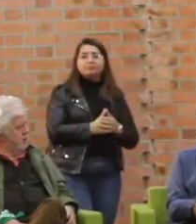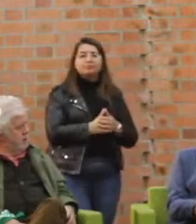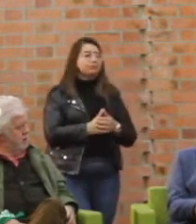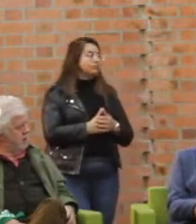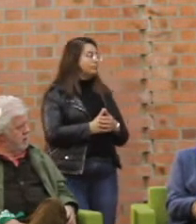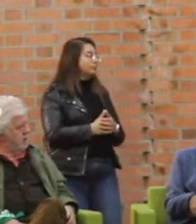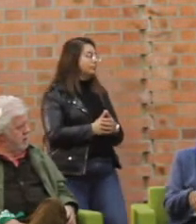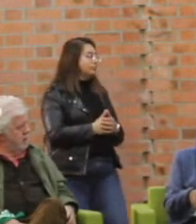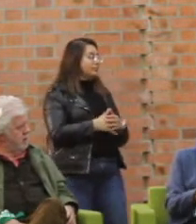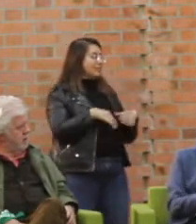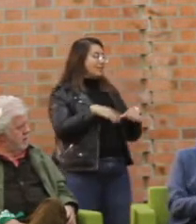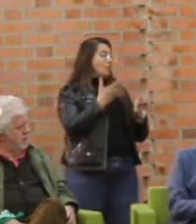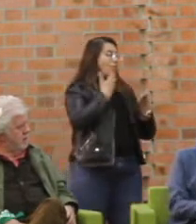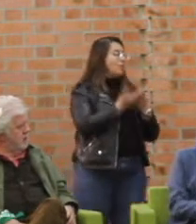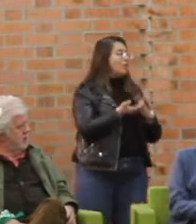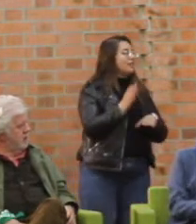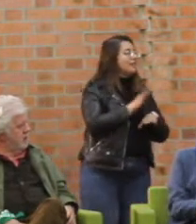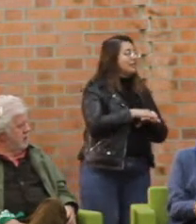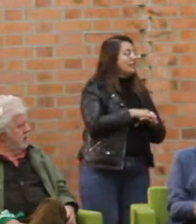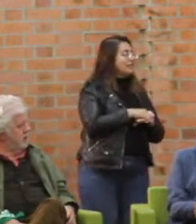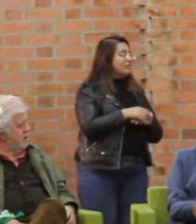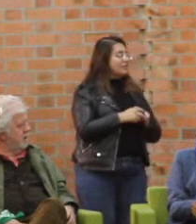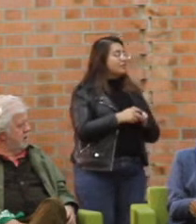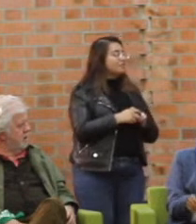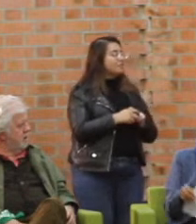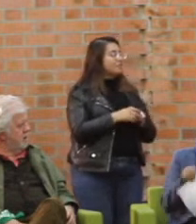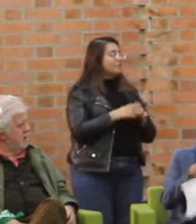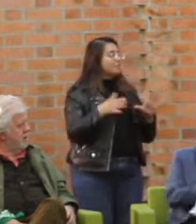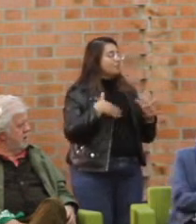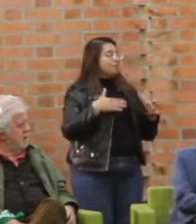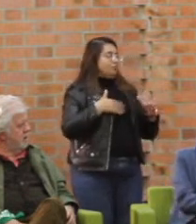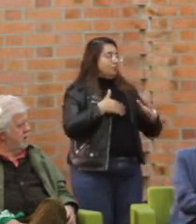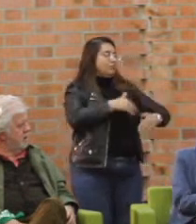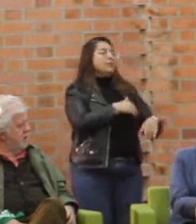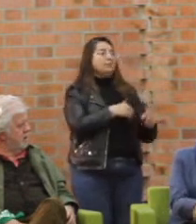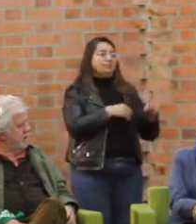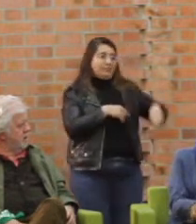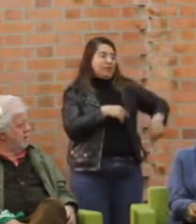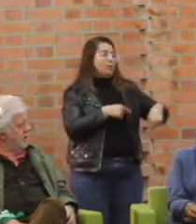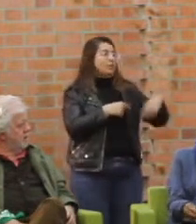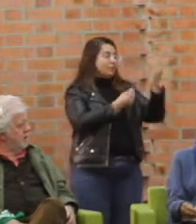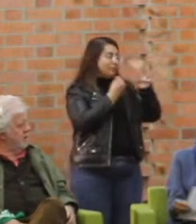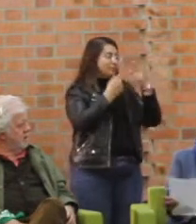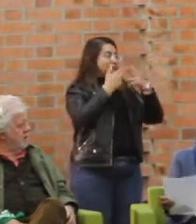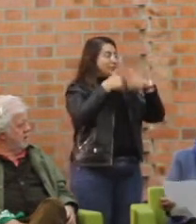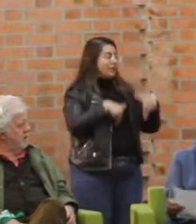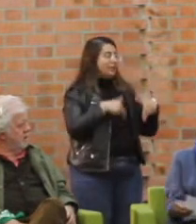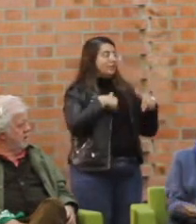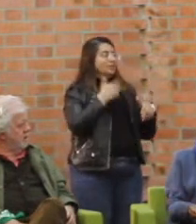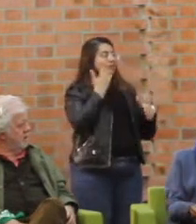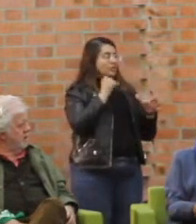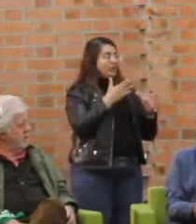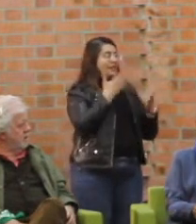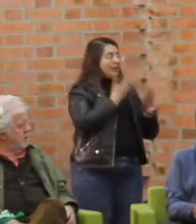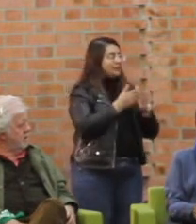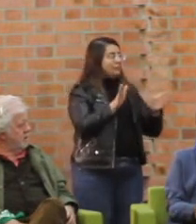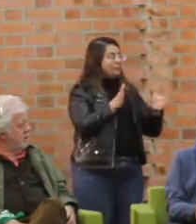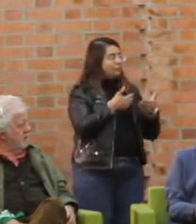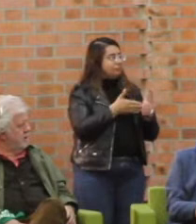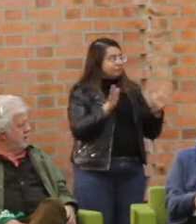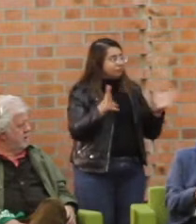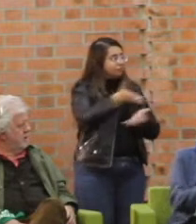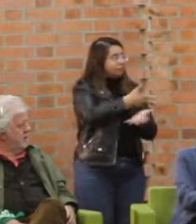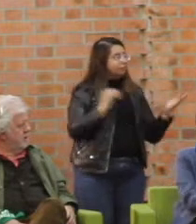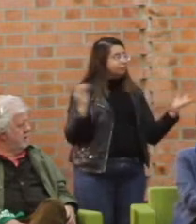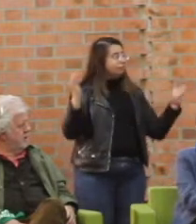Bueno buenas tardes Muchas gracias a la mesa y a la escuela de género por abrir este espacio lo primero que